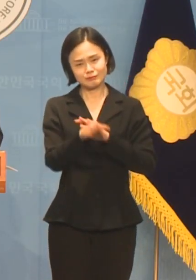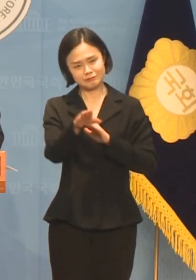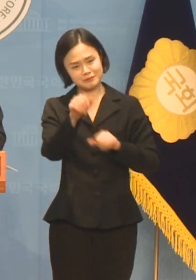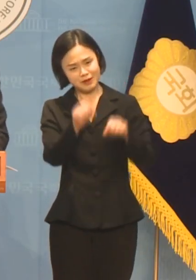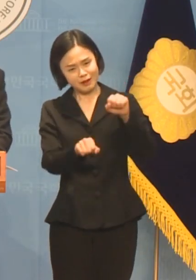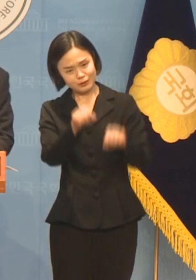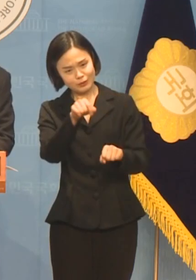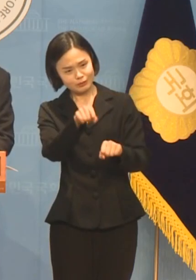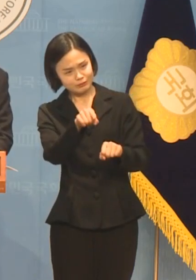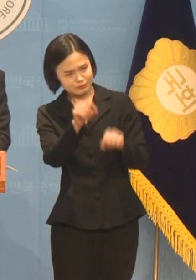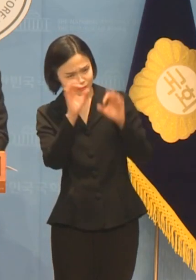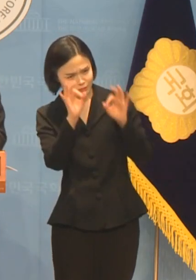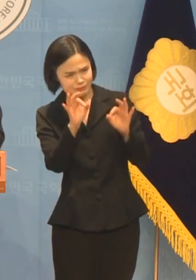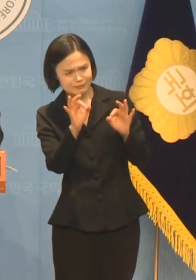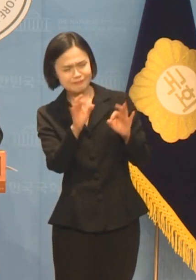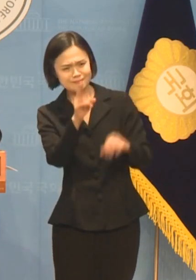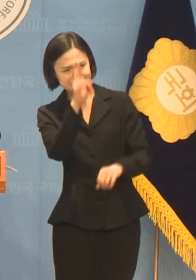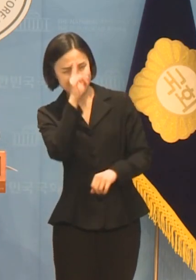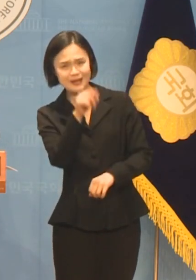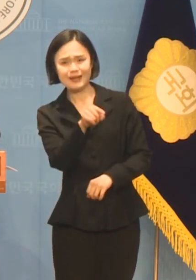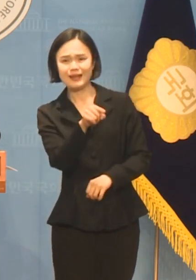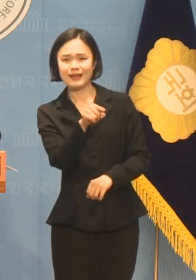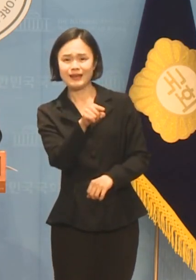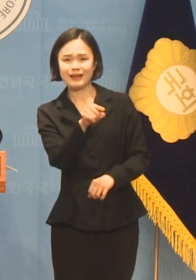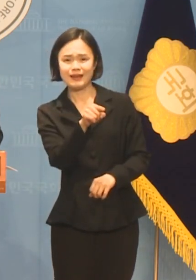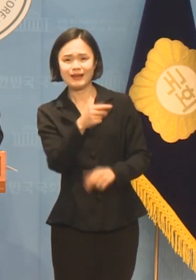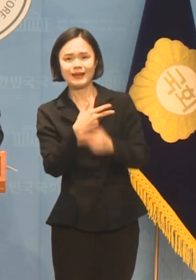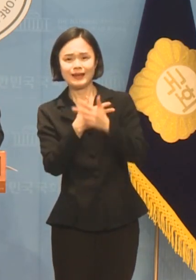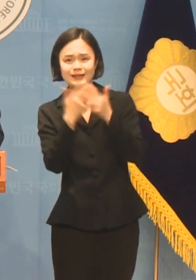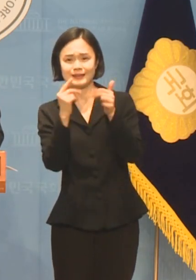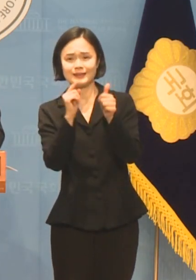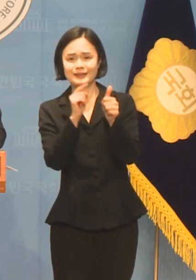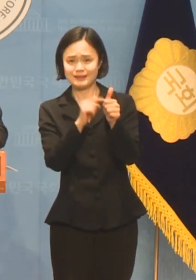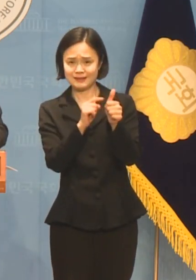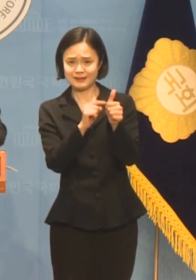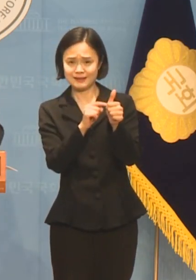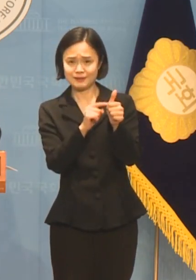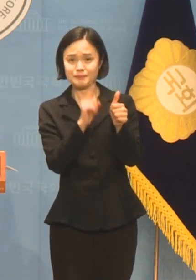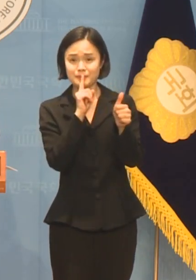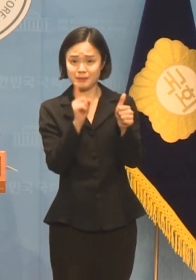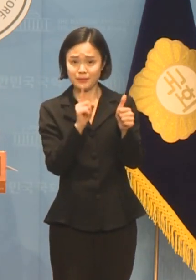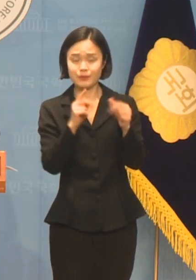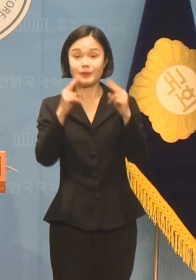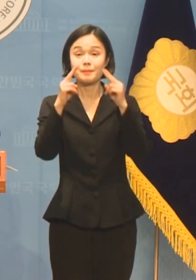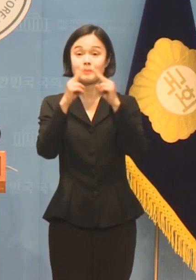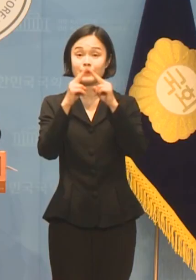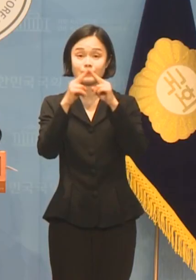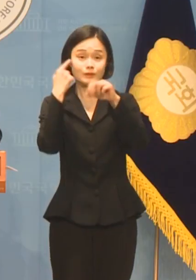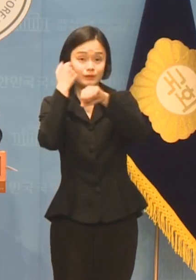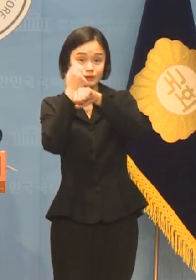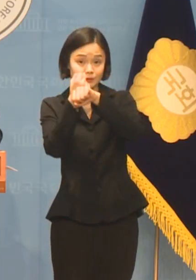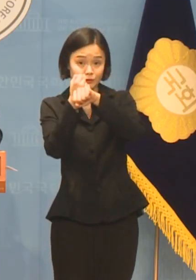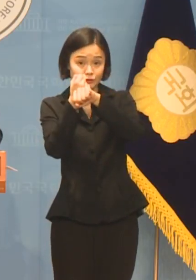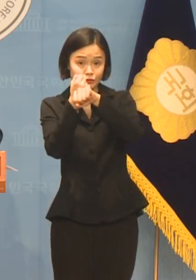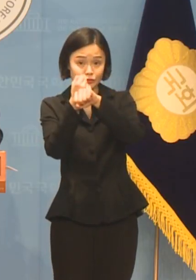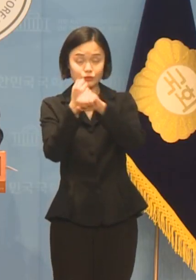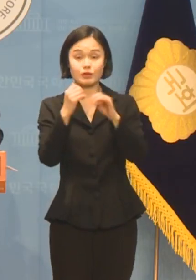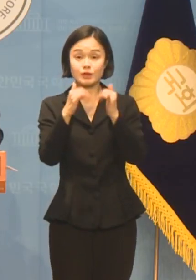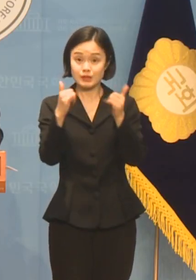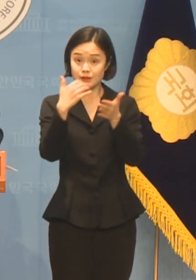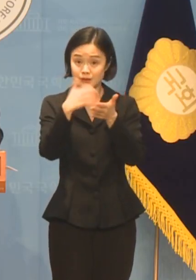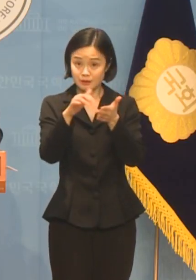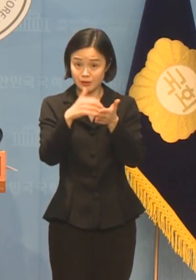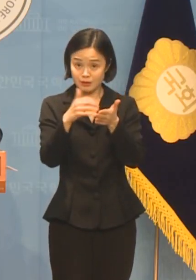역시나였습니다. 이재명 더불어민주당 대표께서 반도체 연구 인력에 주